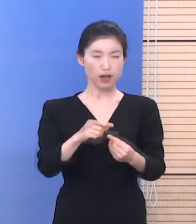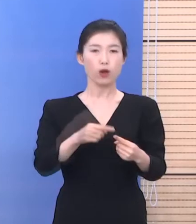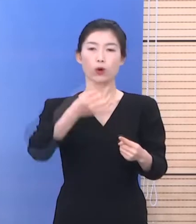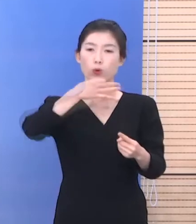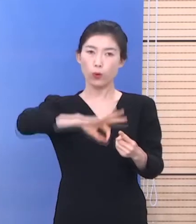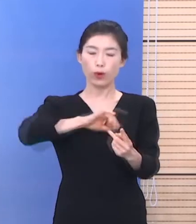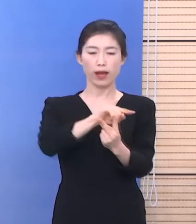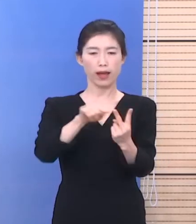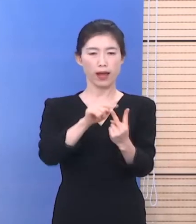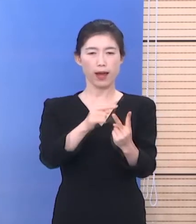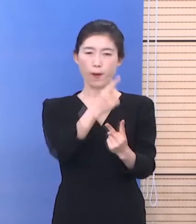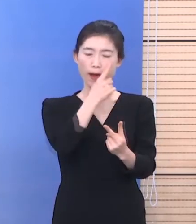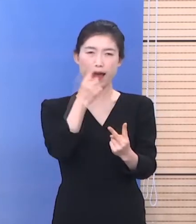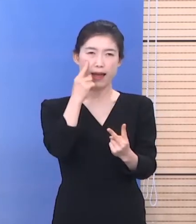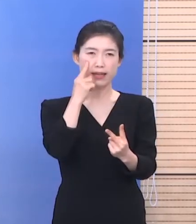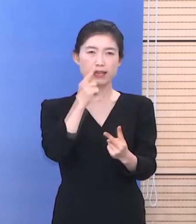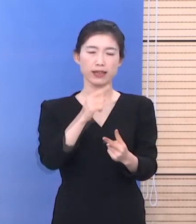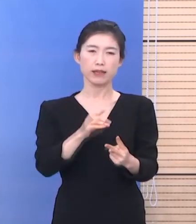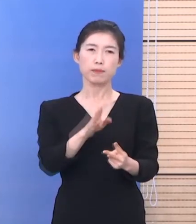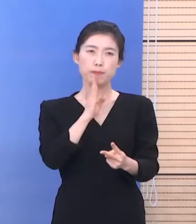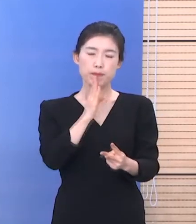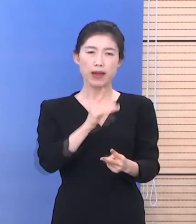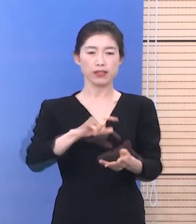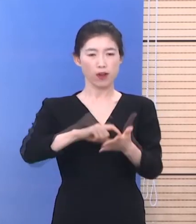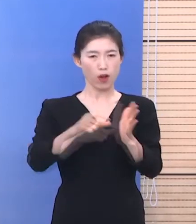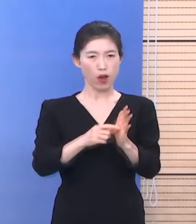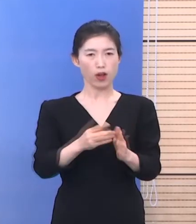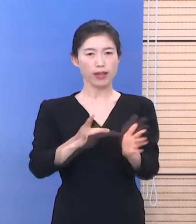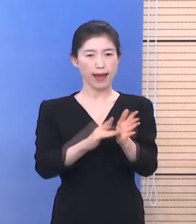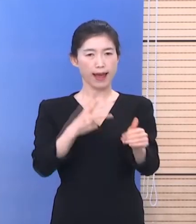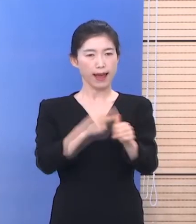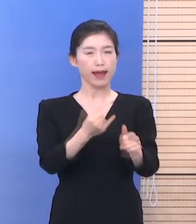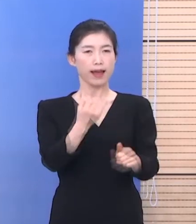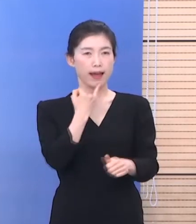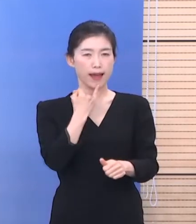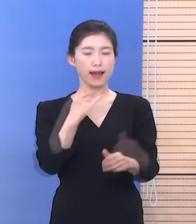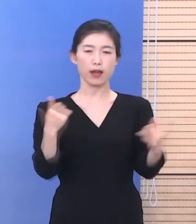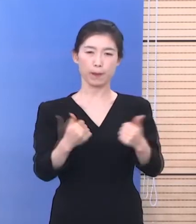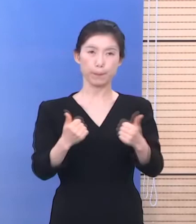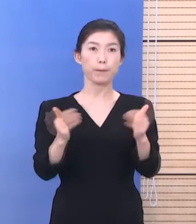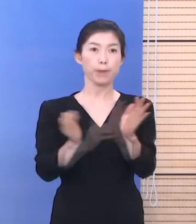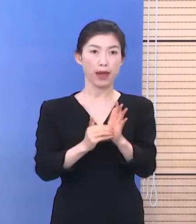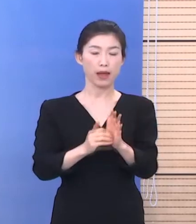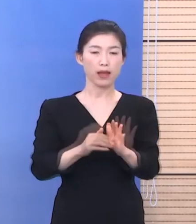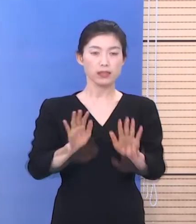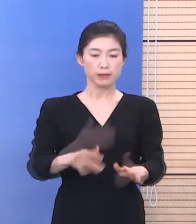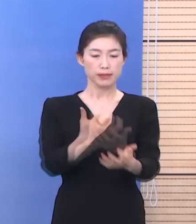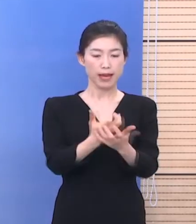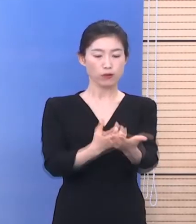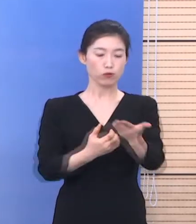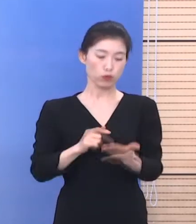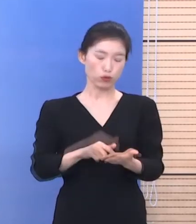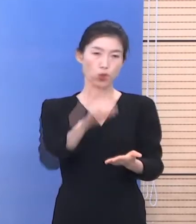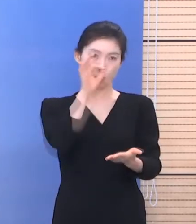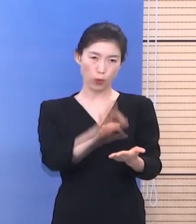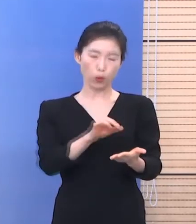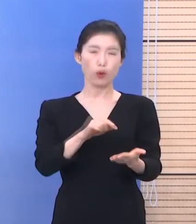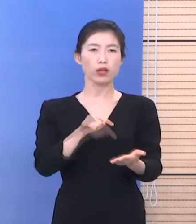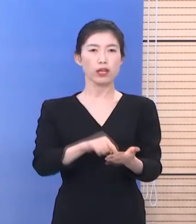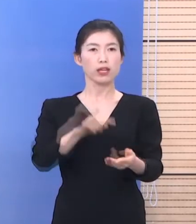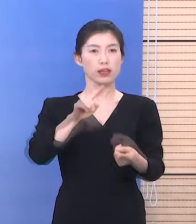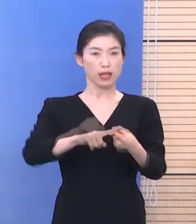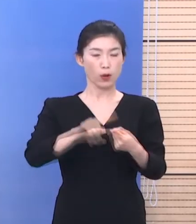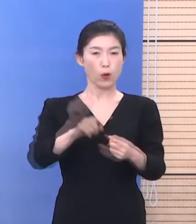효과성을 인정하는 것이 적절한지를 논의한 결과 현재 제출된 자료로 허가하는